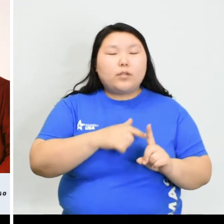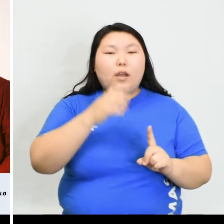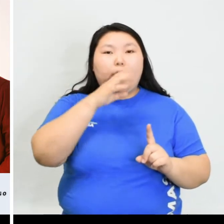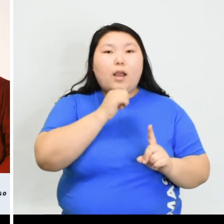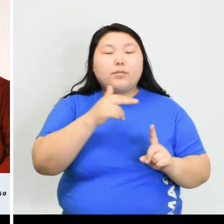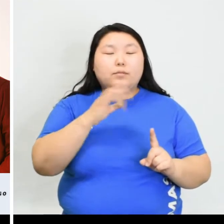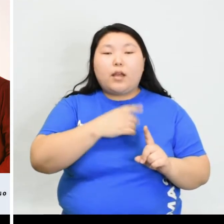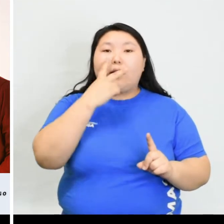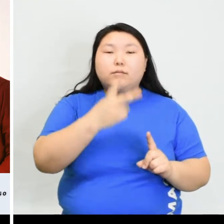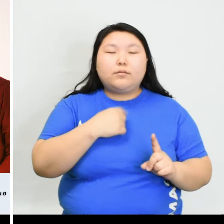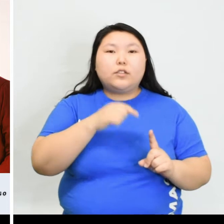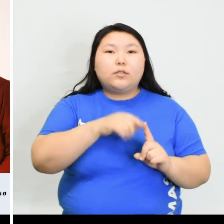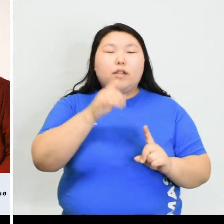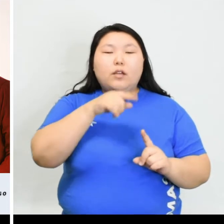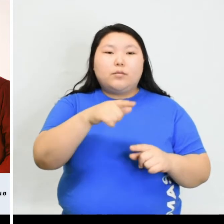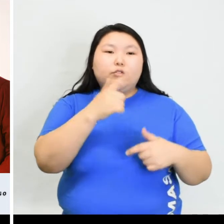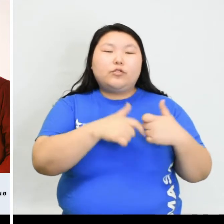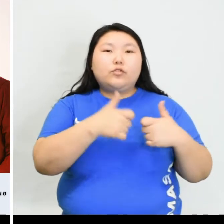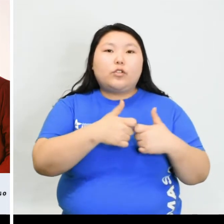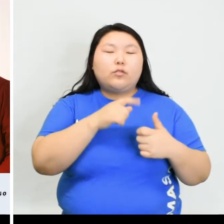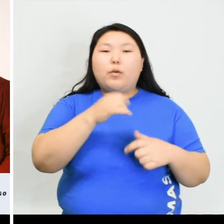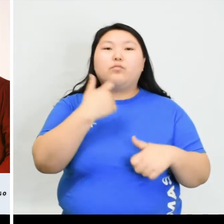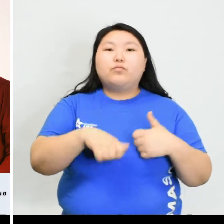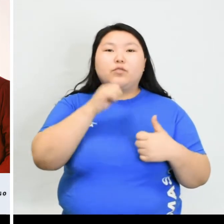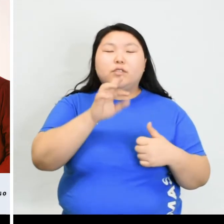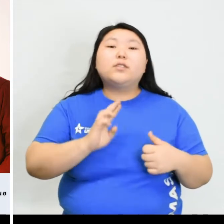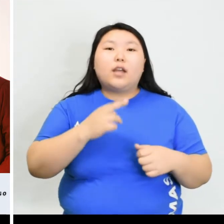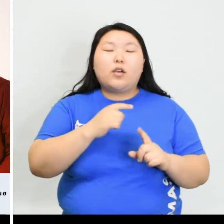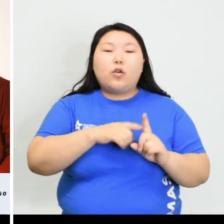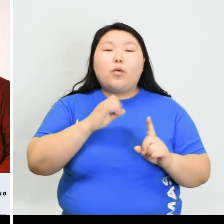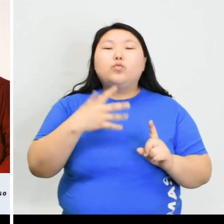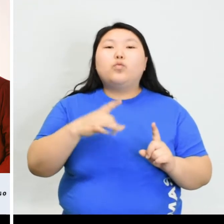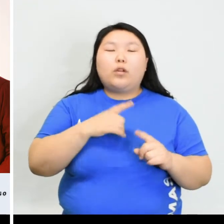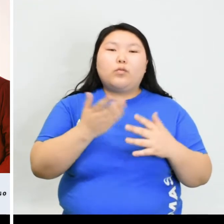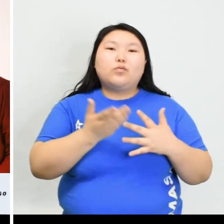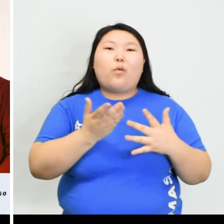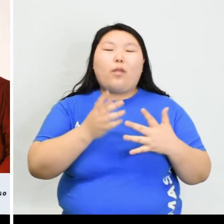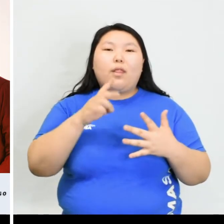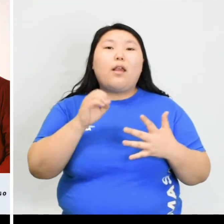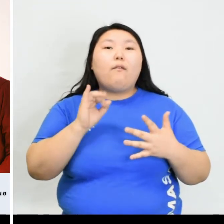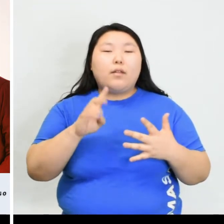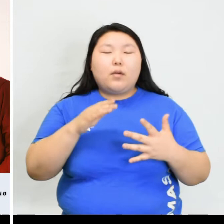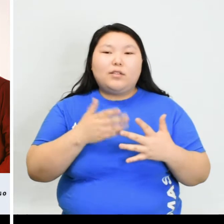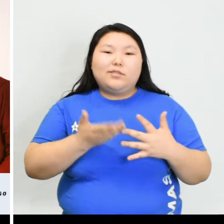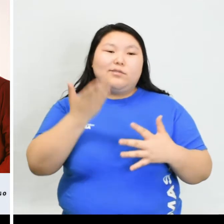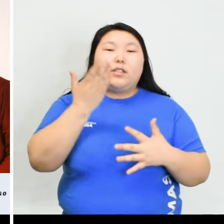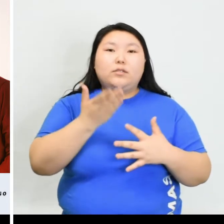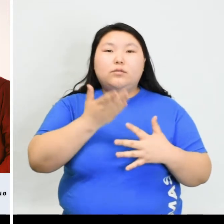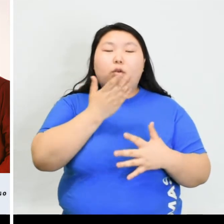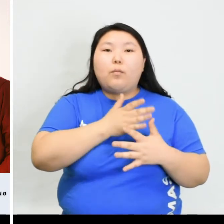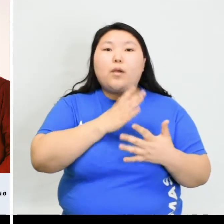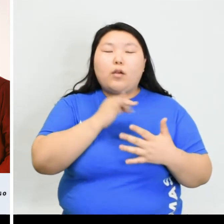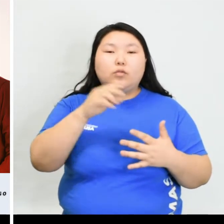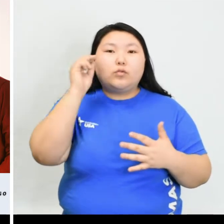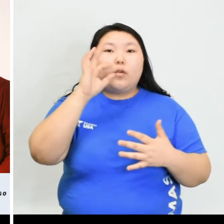бол application-ы чи харлаа. Энэ бол чамд тохирох програм биш үнэ. Ягаад гэвэл эн чинь бол зүгээр нэг дунд level те